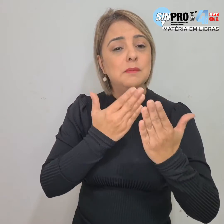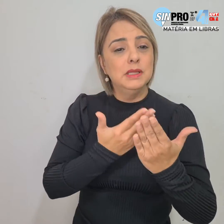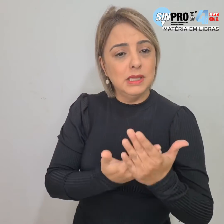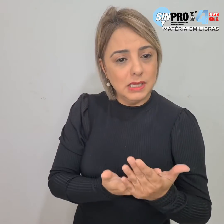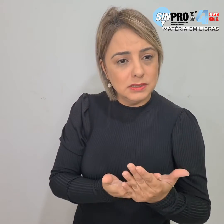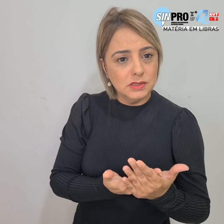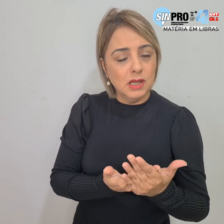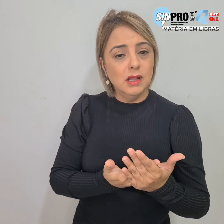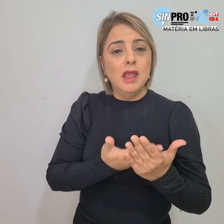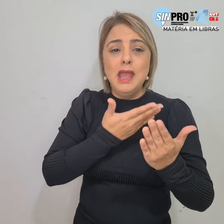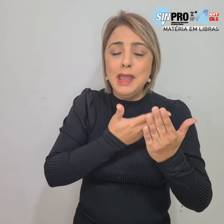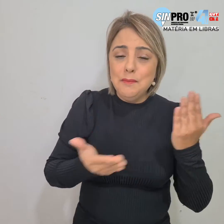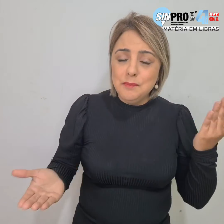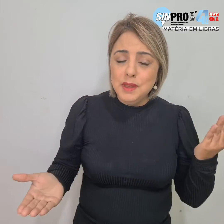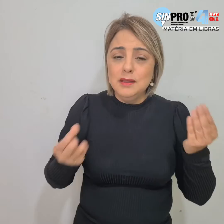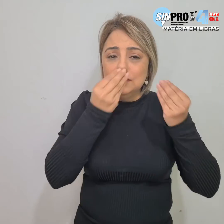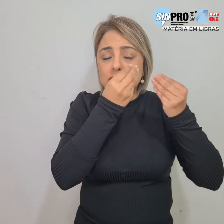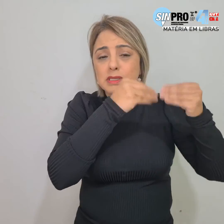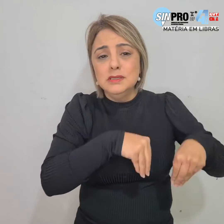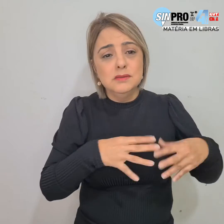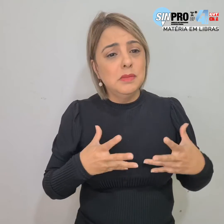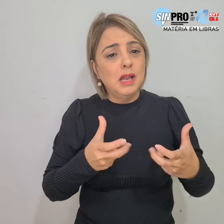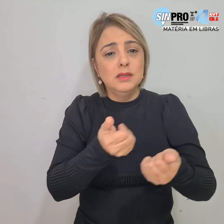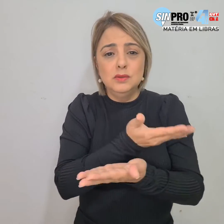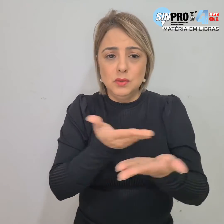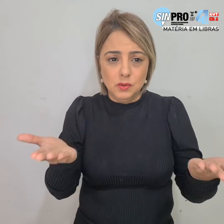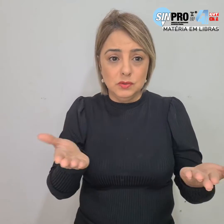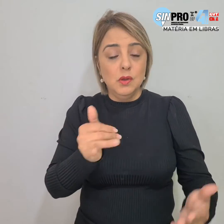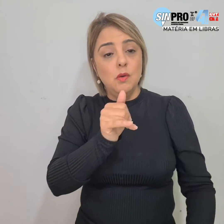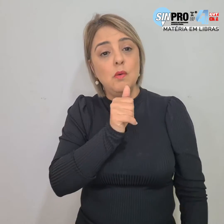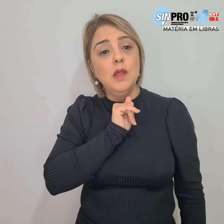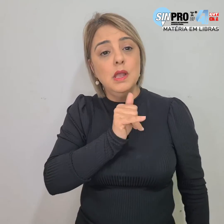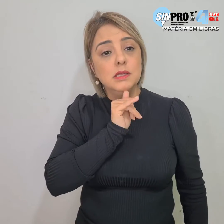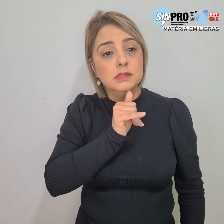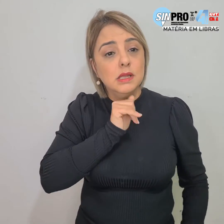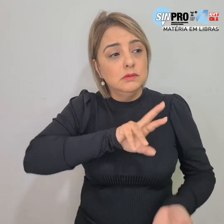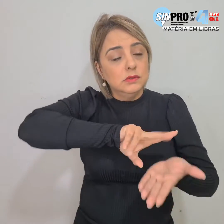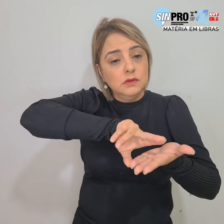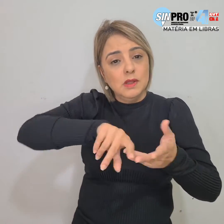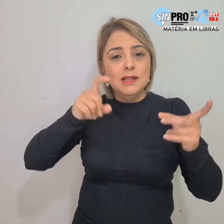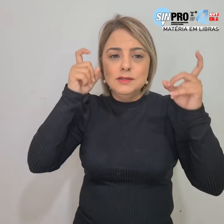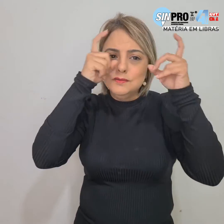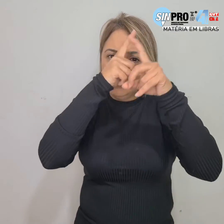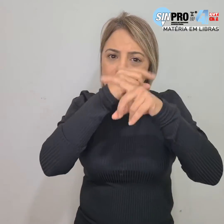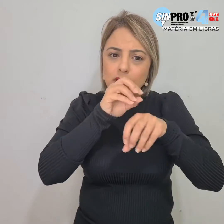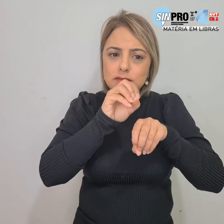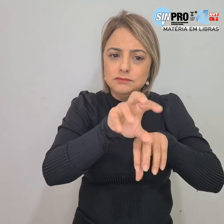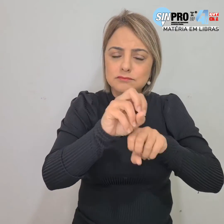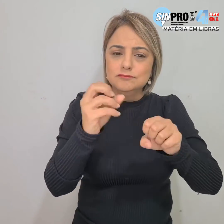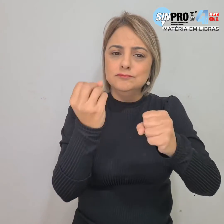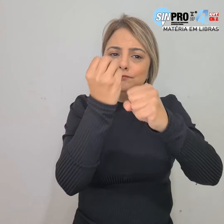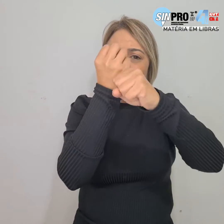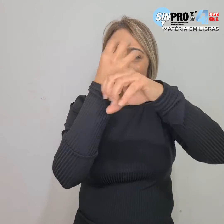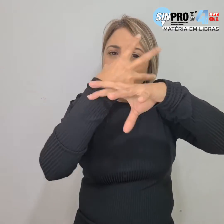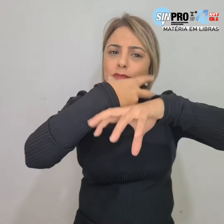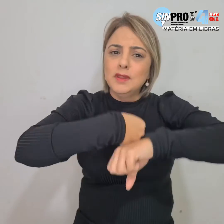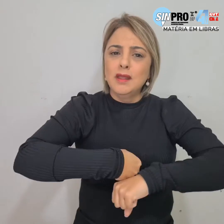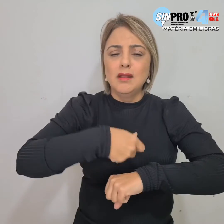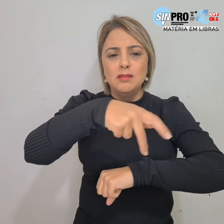todos. Um dos exemplos são as diversas dificuldades com o ensino remoto em todo o país. Mas não falo só